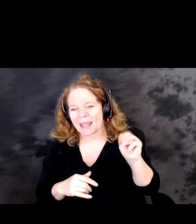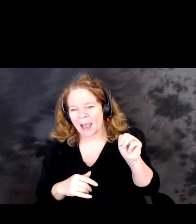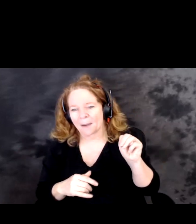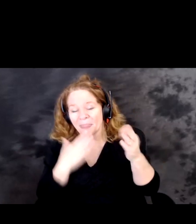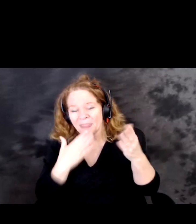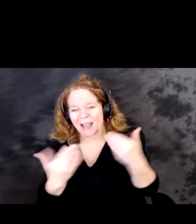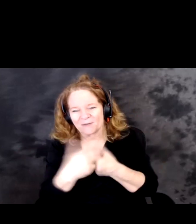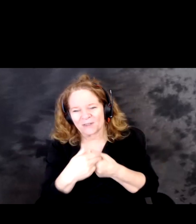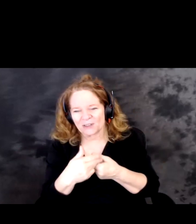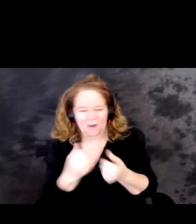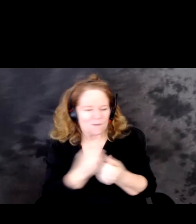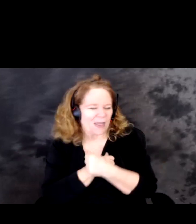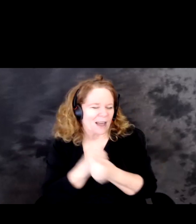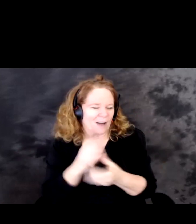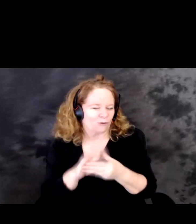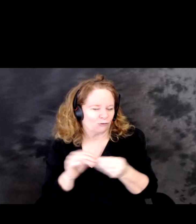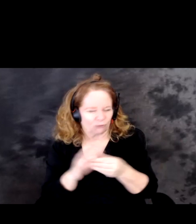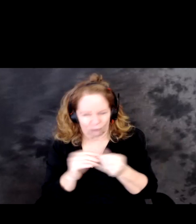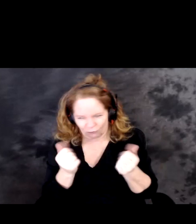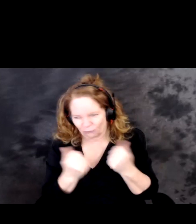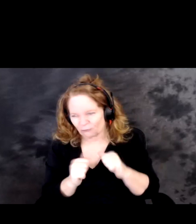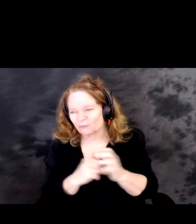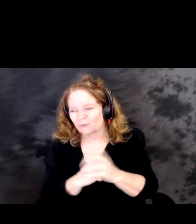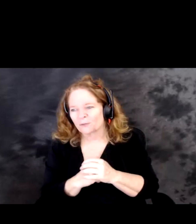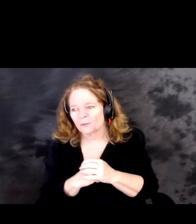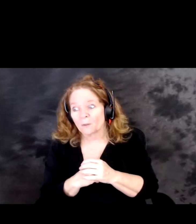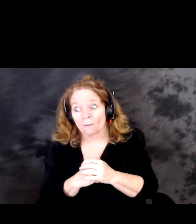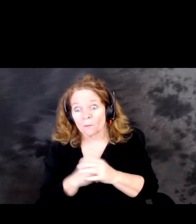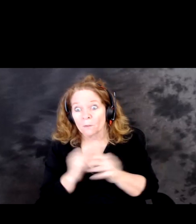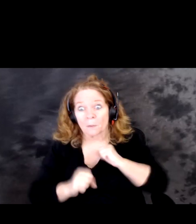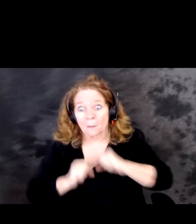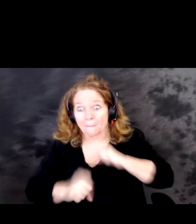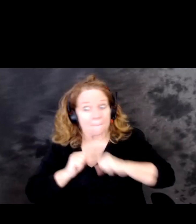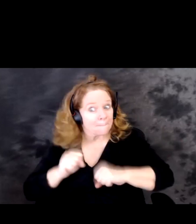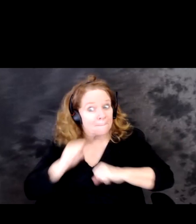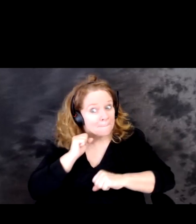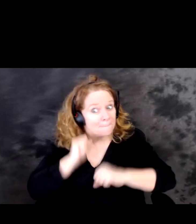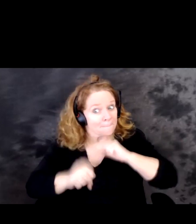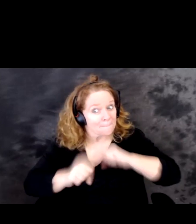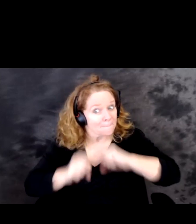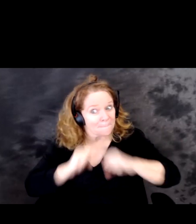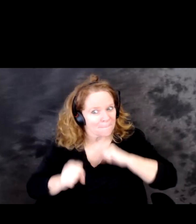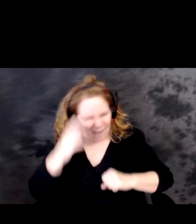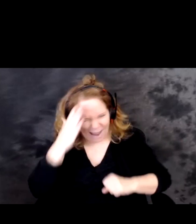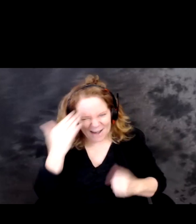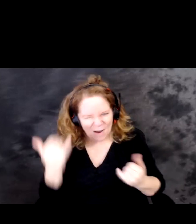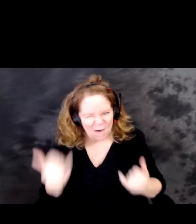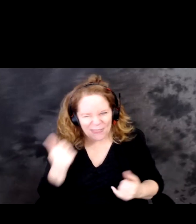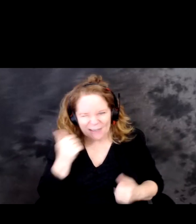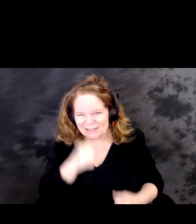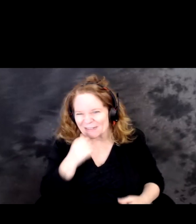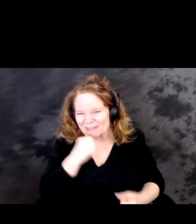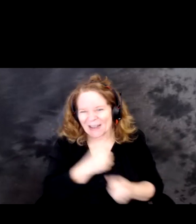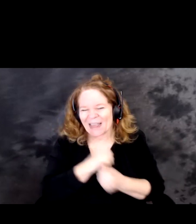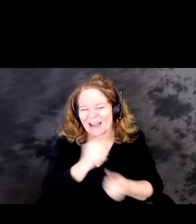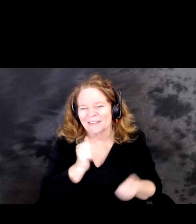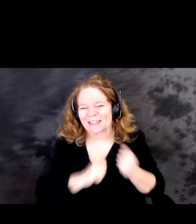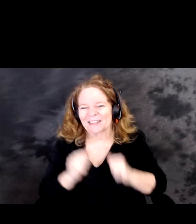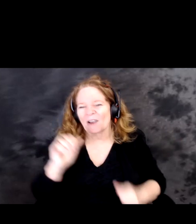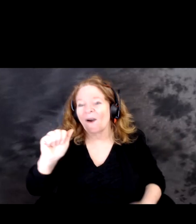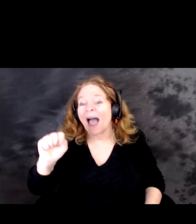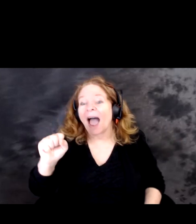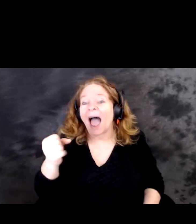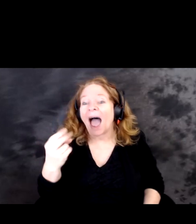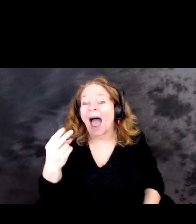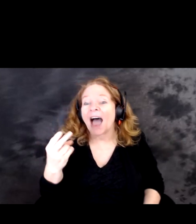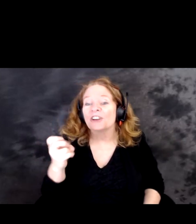William, gracias por reunirte con nosotros. Nos gusta tenerte en el espectáculo del cuento. Tan, tan, tan, tan, tan, tan. Yo sé que esta